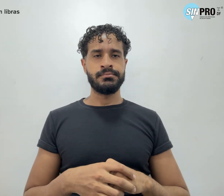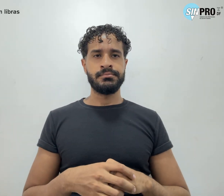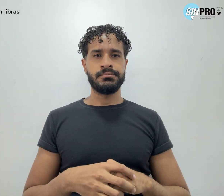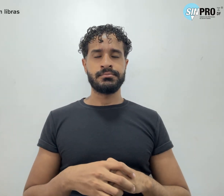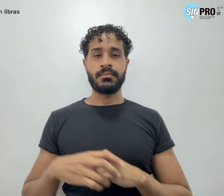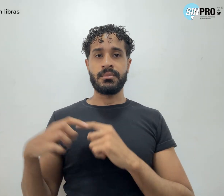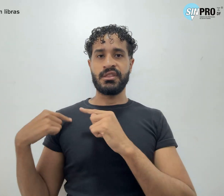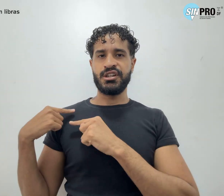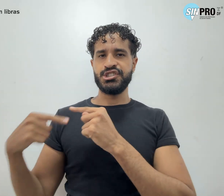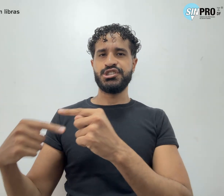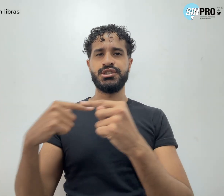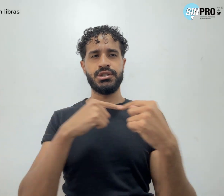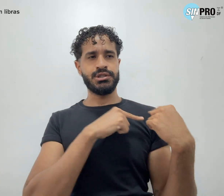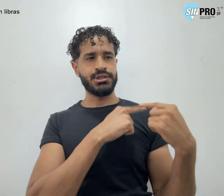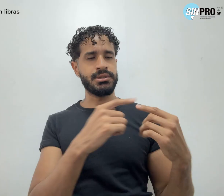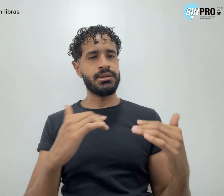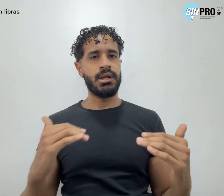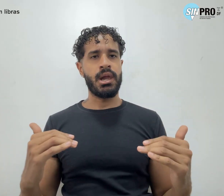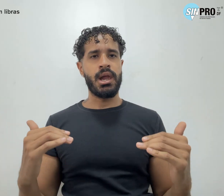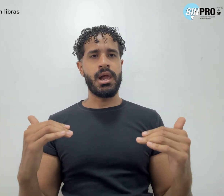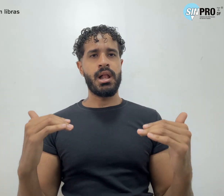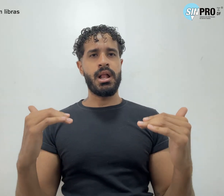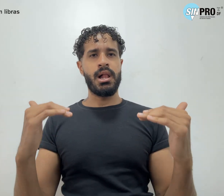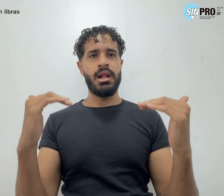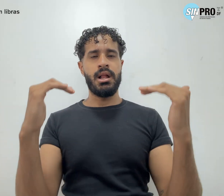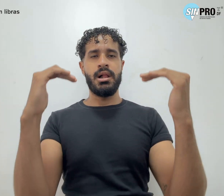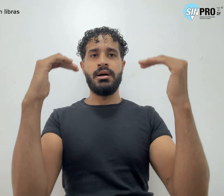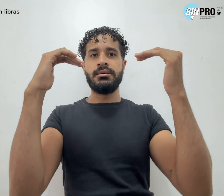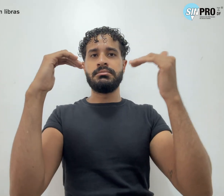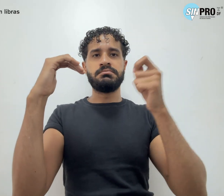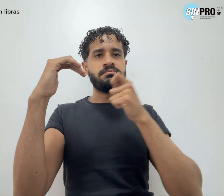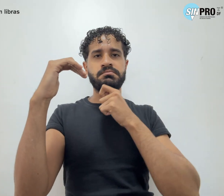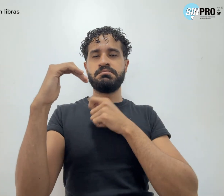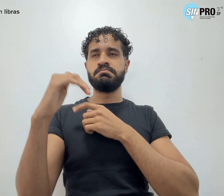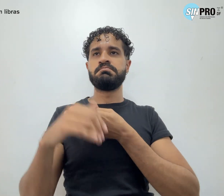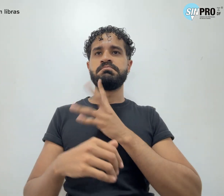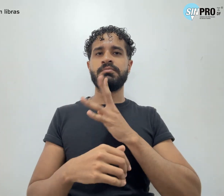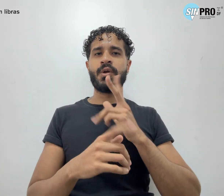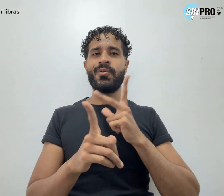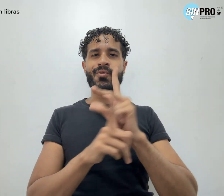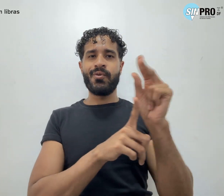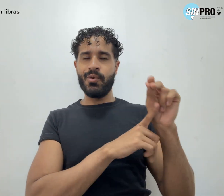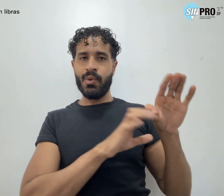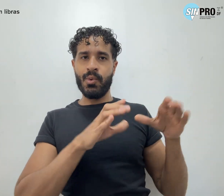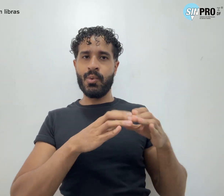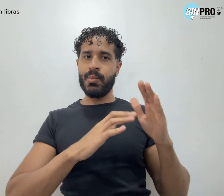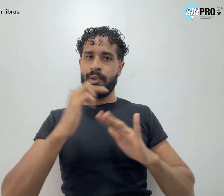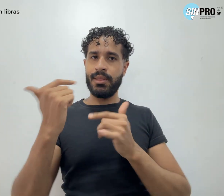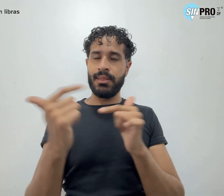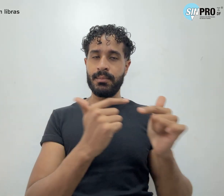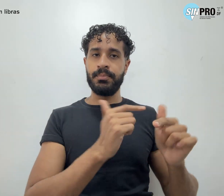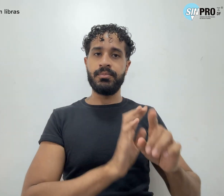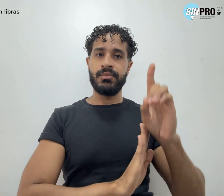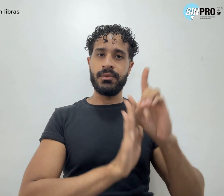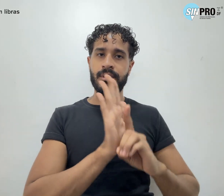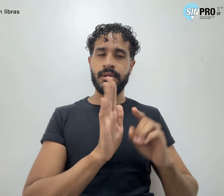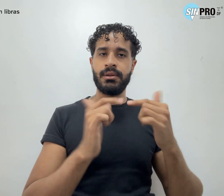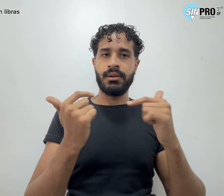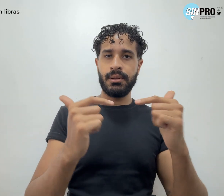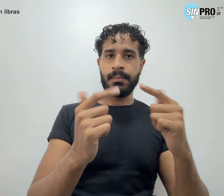Gerações crescem sem conhecer conquistas da classe trabalhadora, os direitos trabalhistas, a